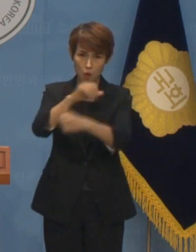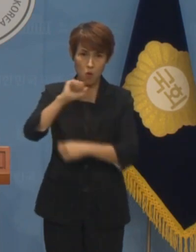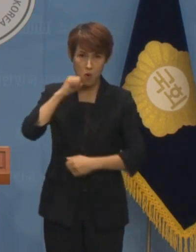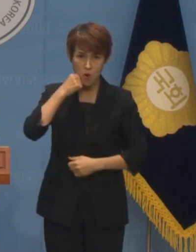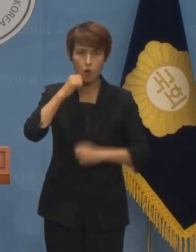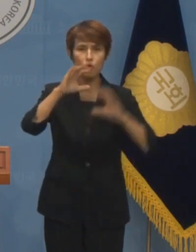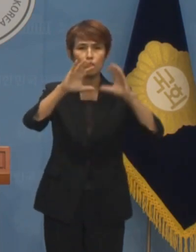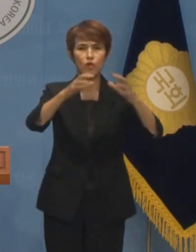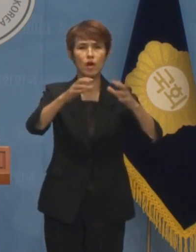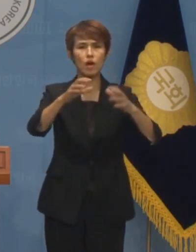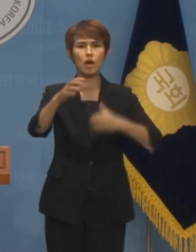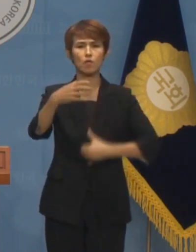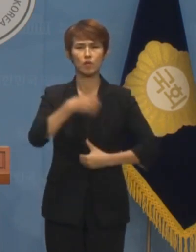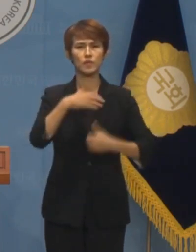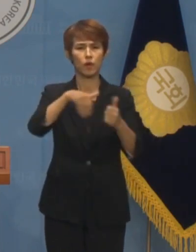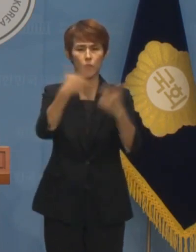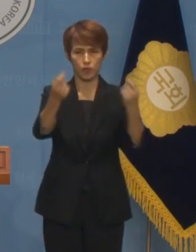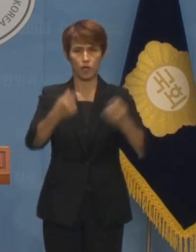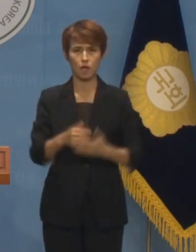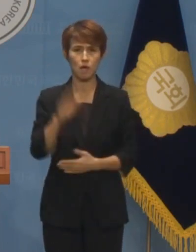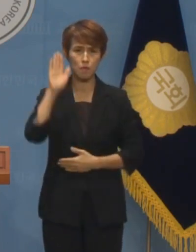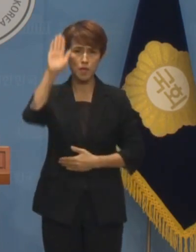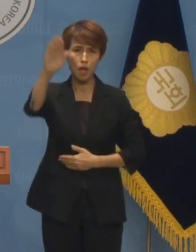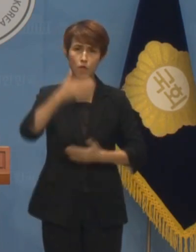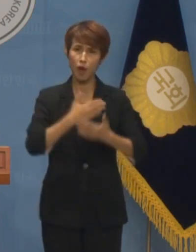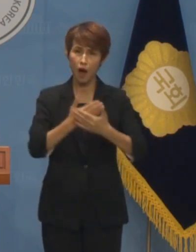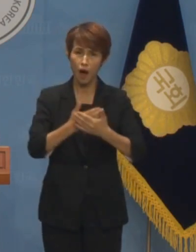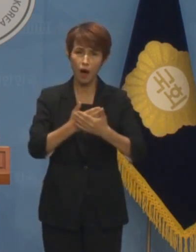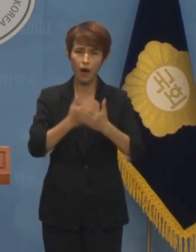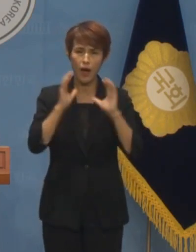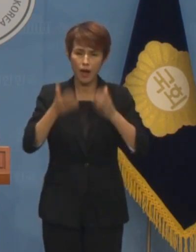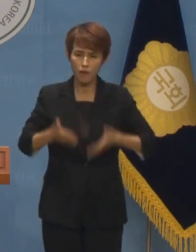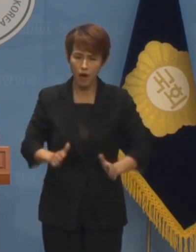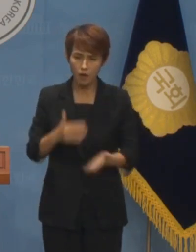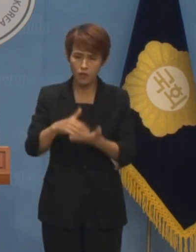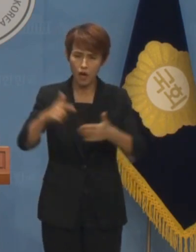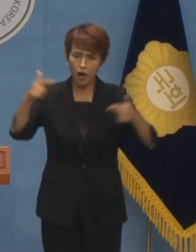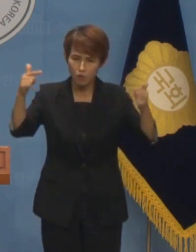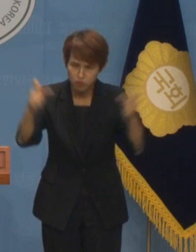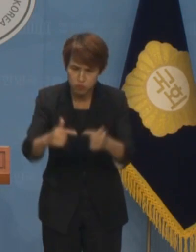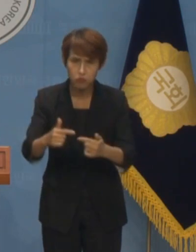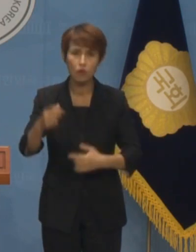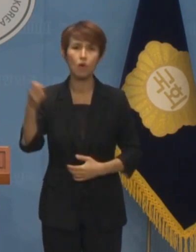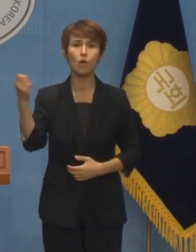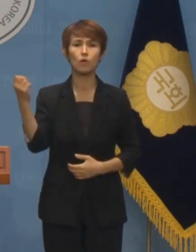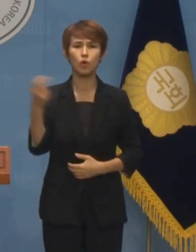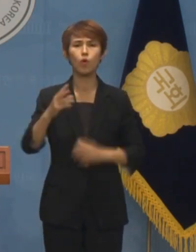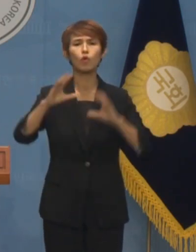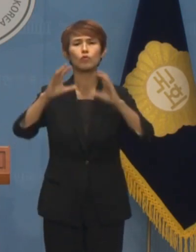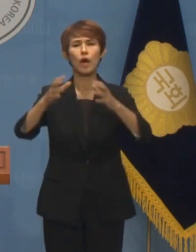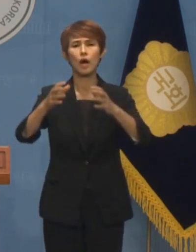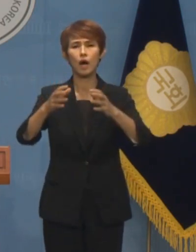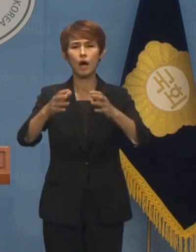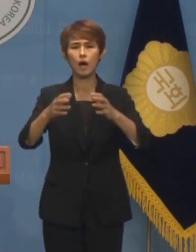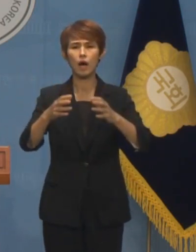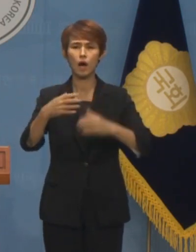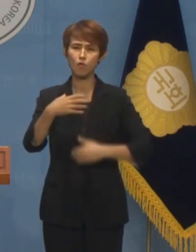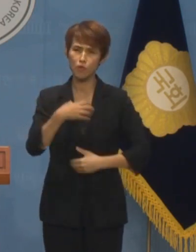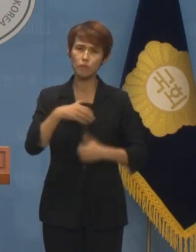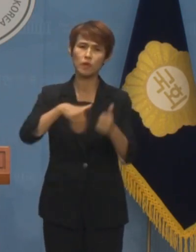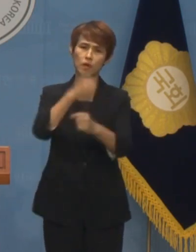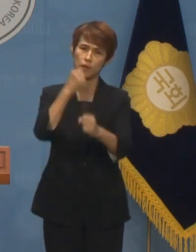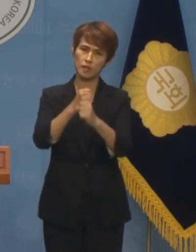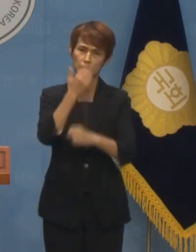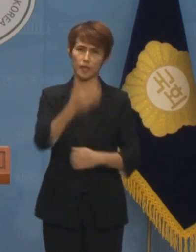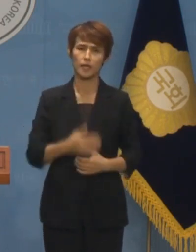국가의 위기입니다. 불안한 미래는 출생률을 낮게 만들 뿐만 아니라 국가의 존속을 위협할